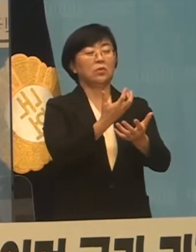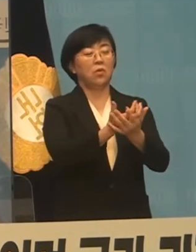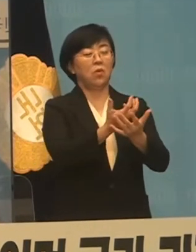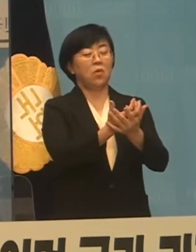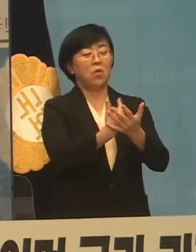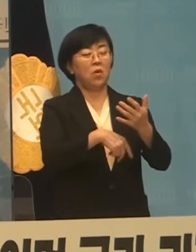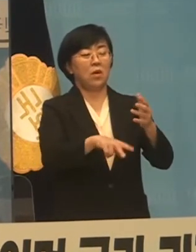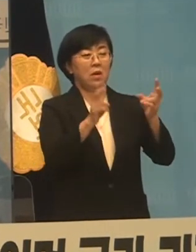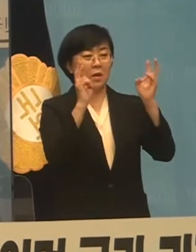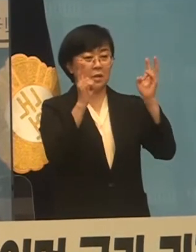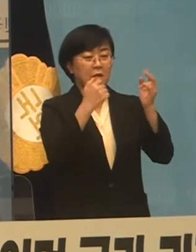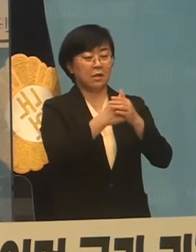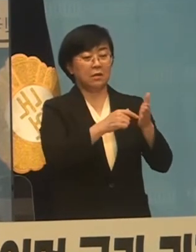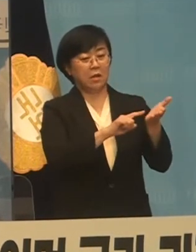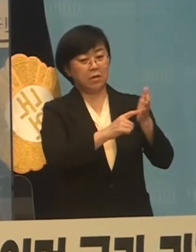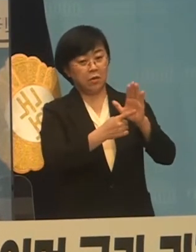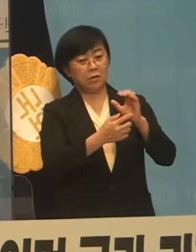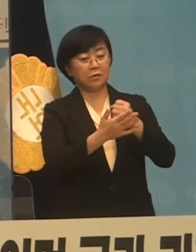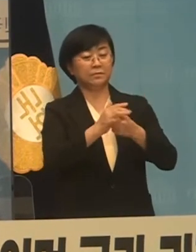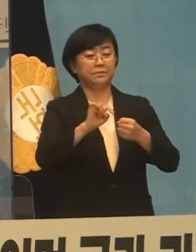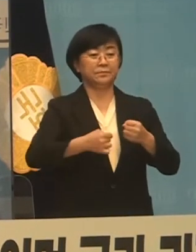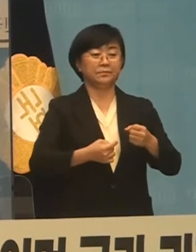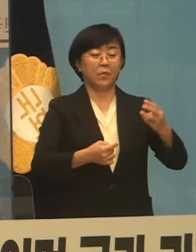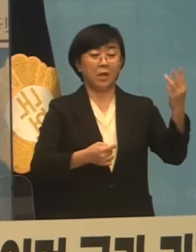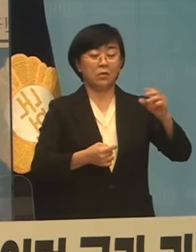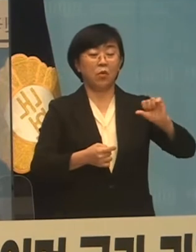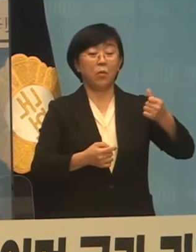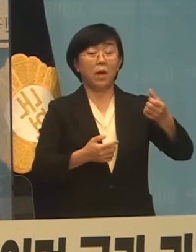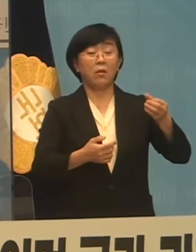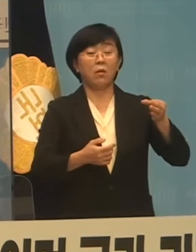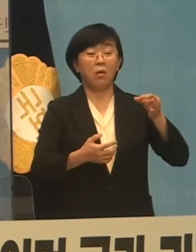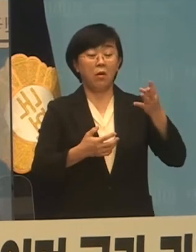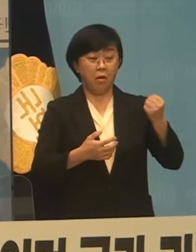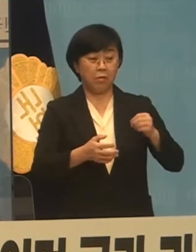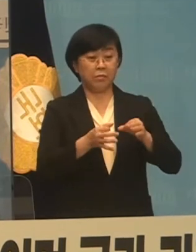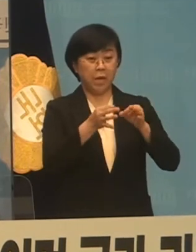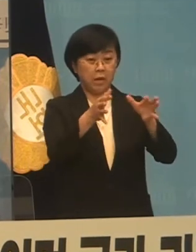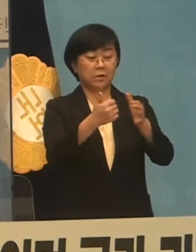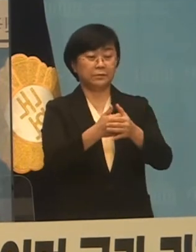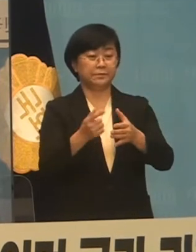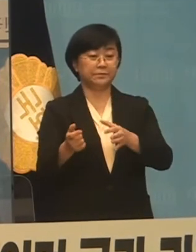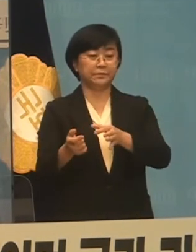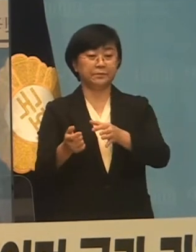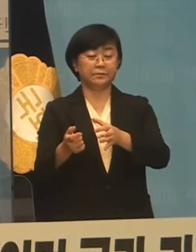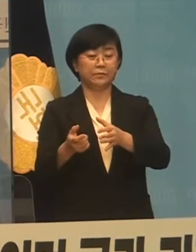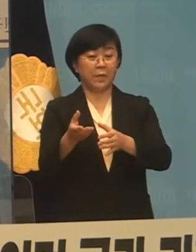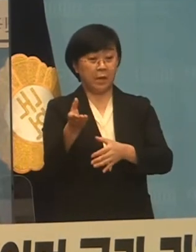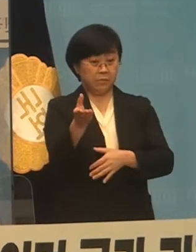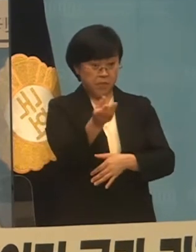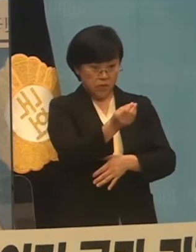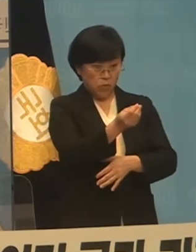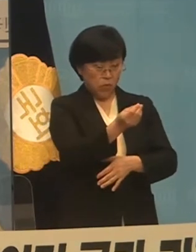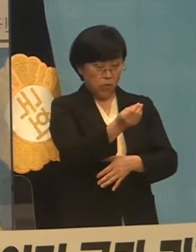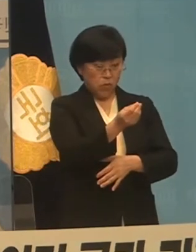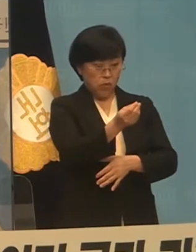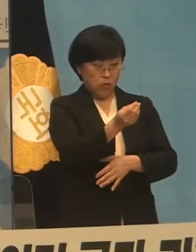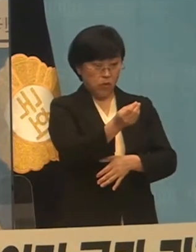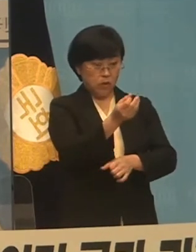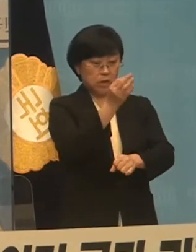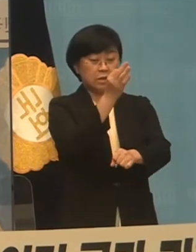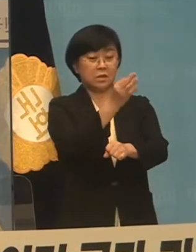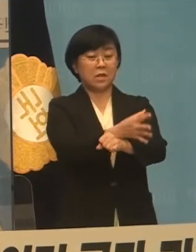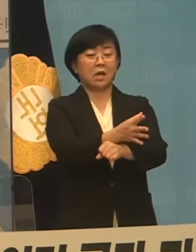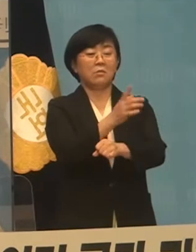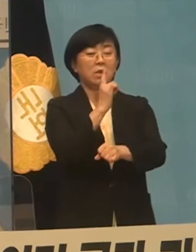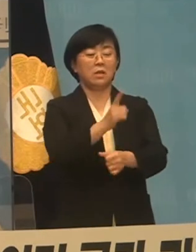컴퍼니를 내세워서 자기네들 돈 3,500억 들이고 나머지는 인수금융, 빚으로 다